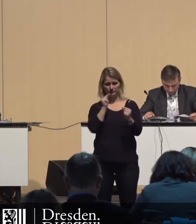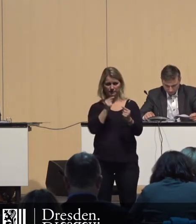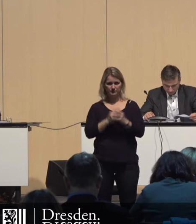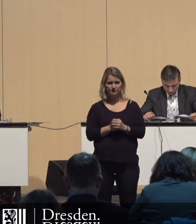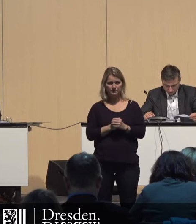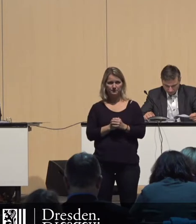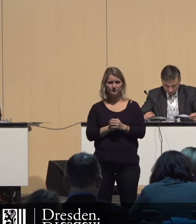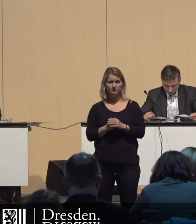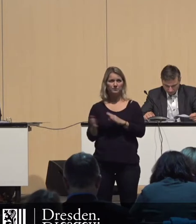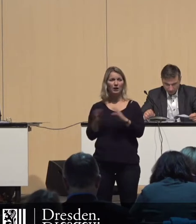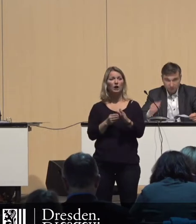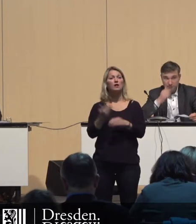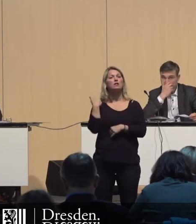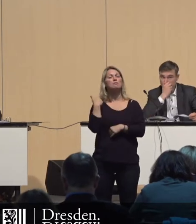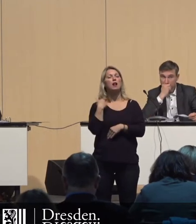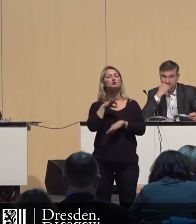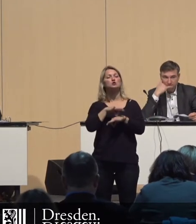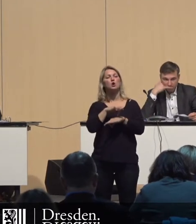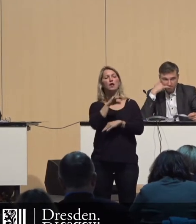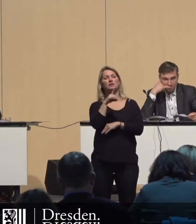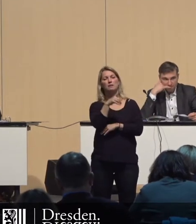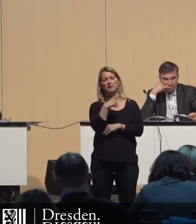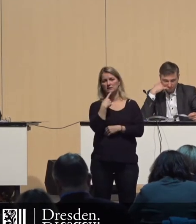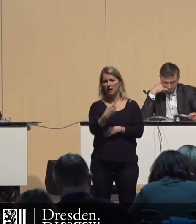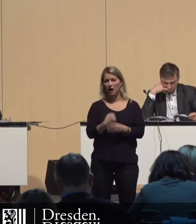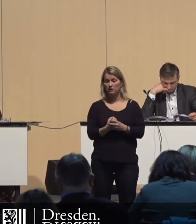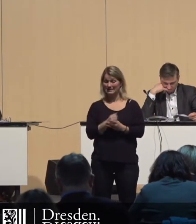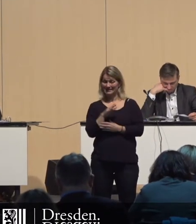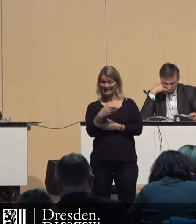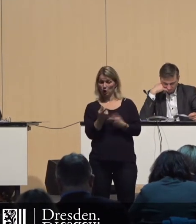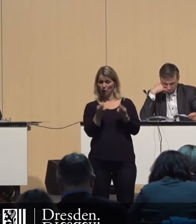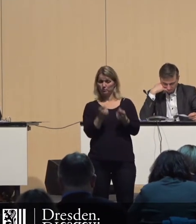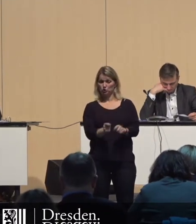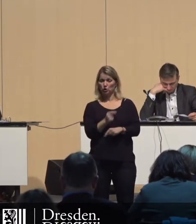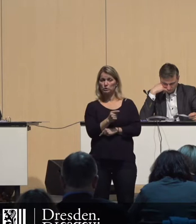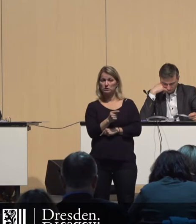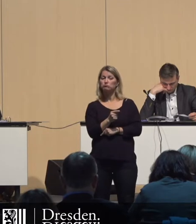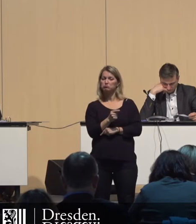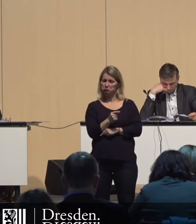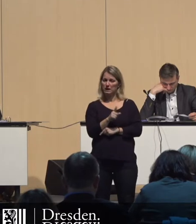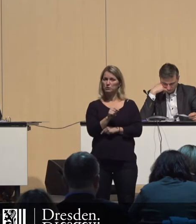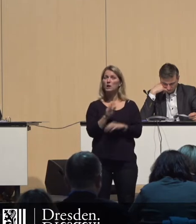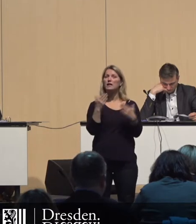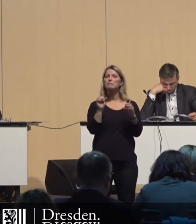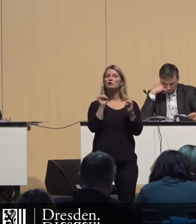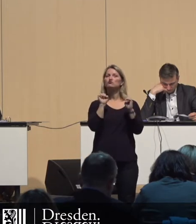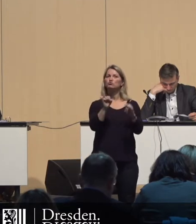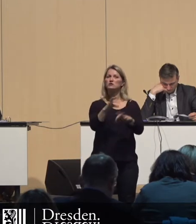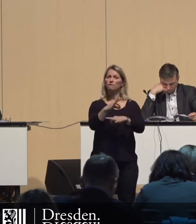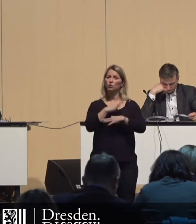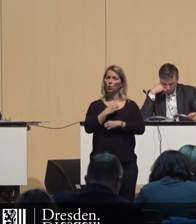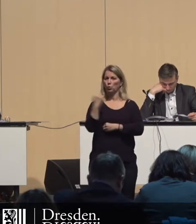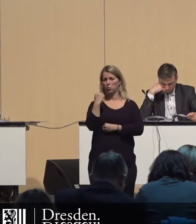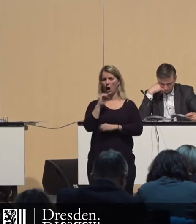Dr. Deppe sagte damals, dieser Beschluss erklärt den Klimaschutz zu einer Aufgabe mit höchster